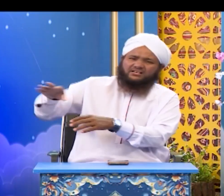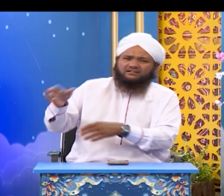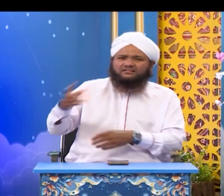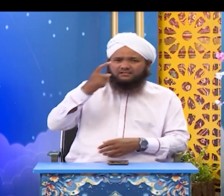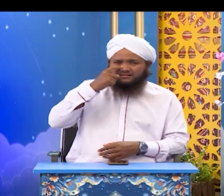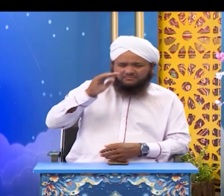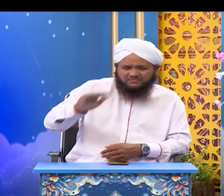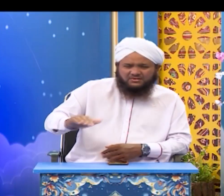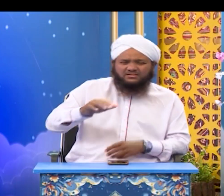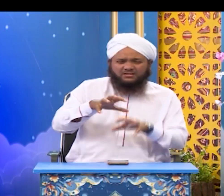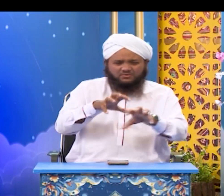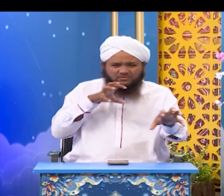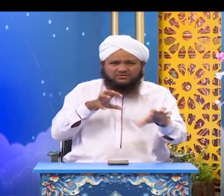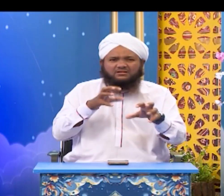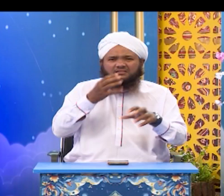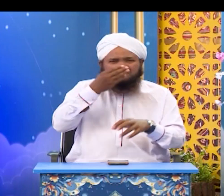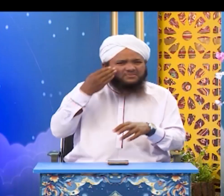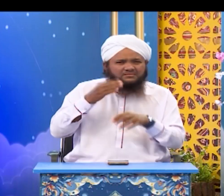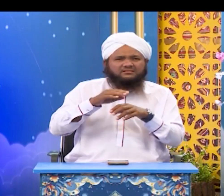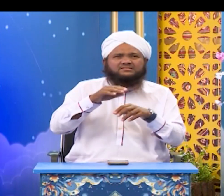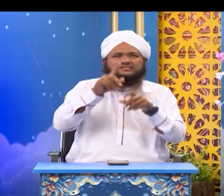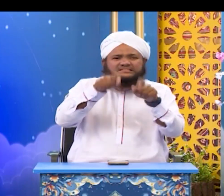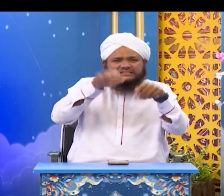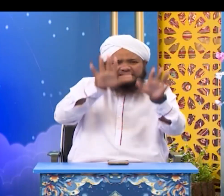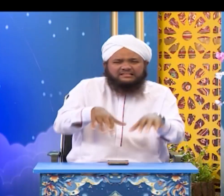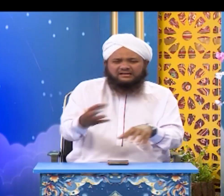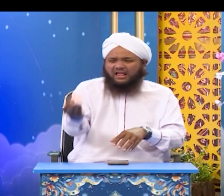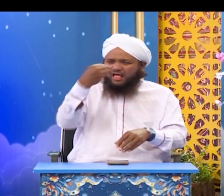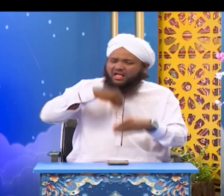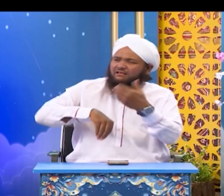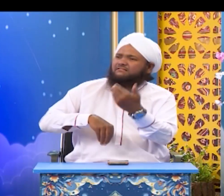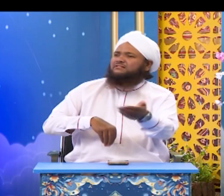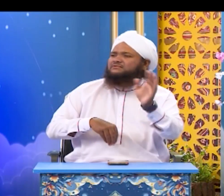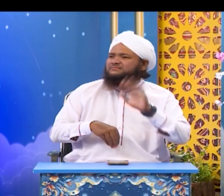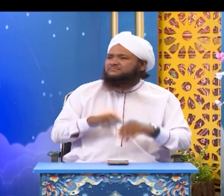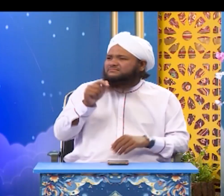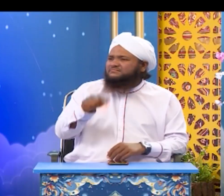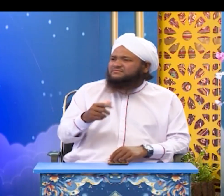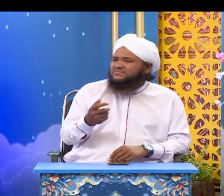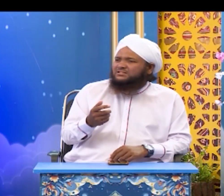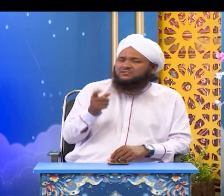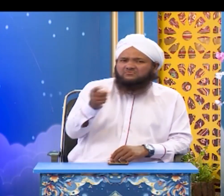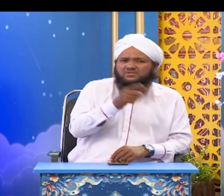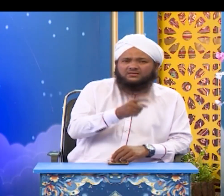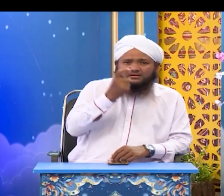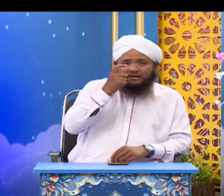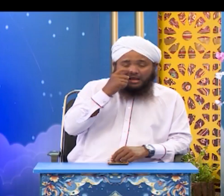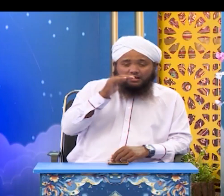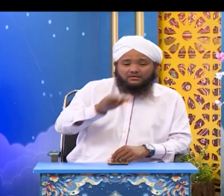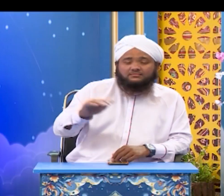بچی کتے، بلیوں اور چیل کووں کی خوراک بن جاتی ہے، یا پھر انہیں مختلف فلاحی و سماجی اداروں کے حوالے کر